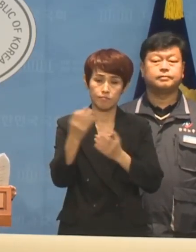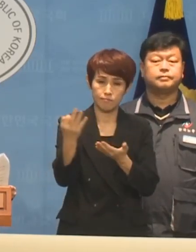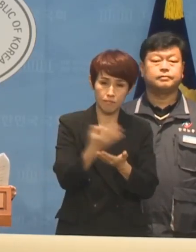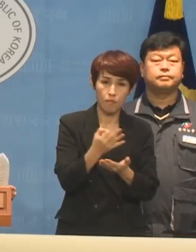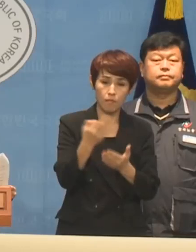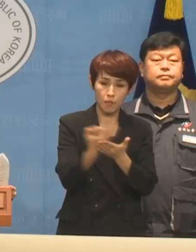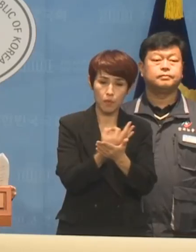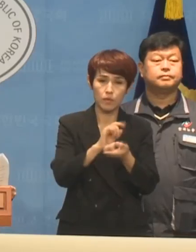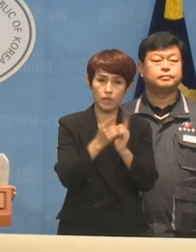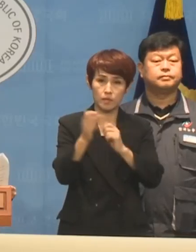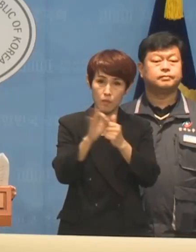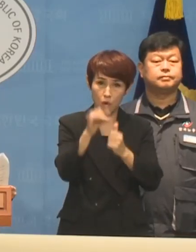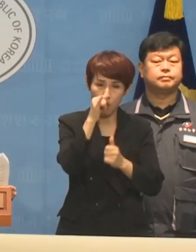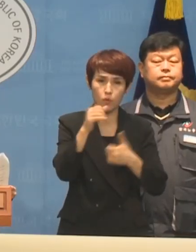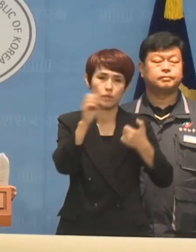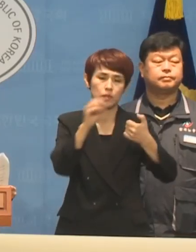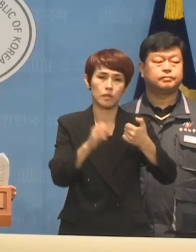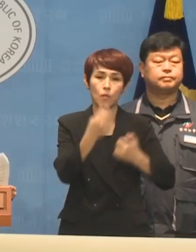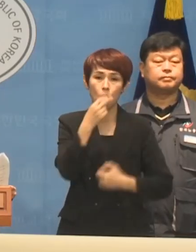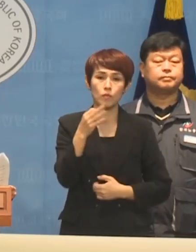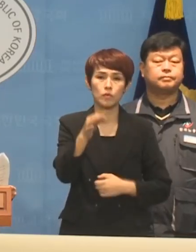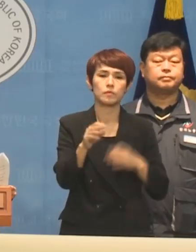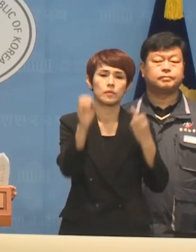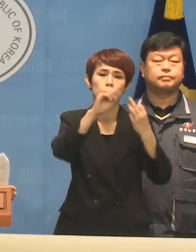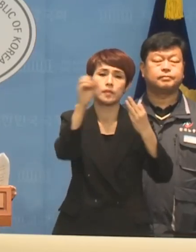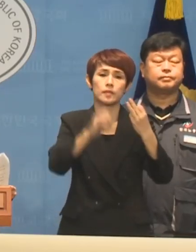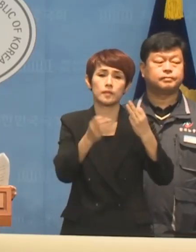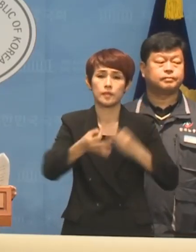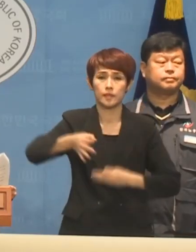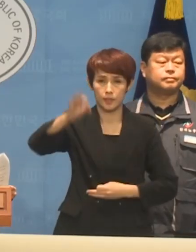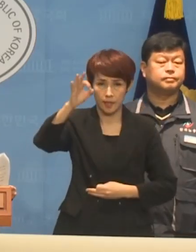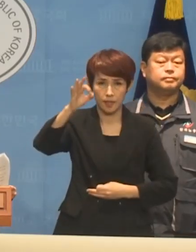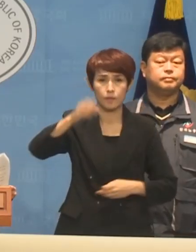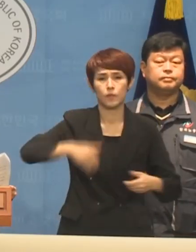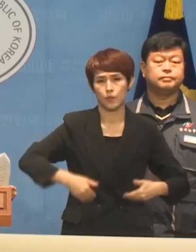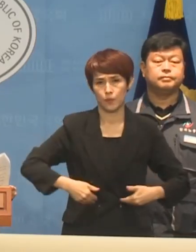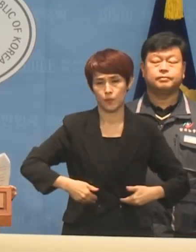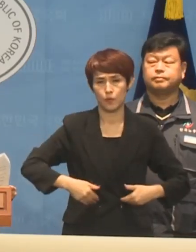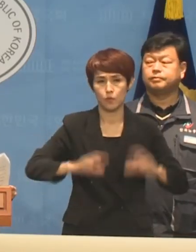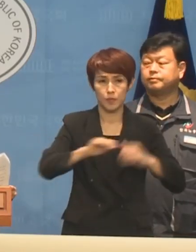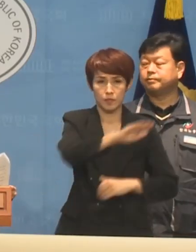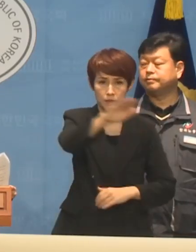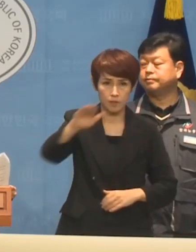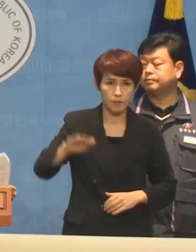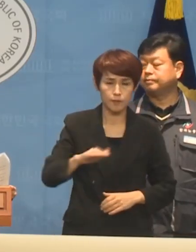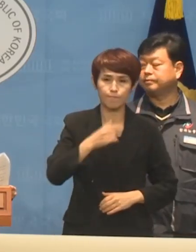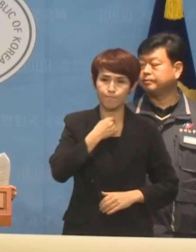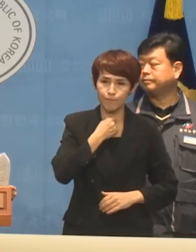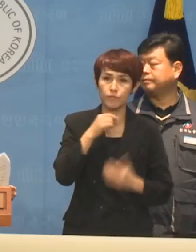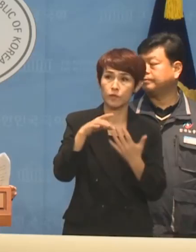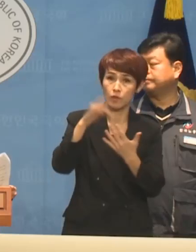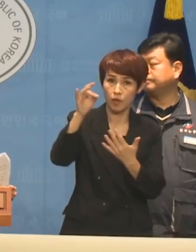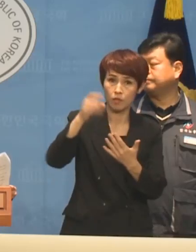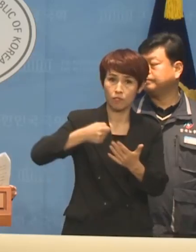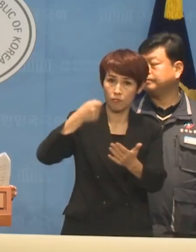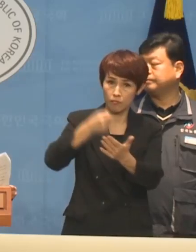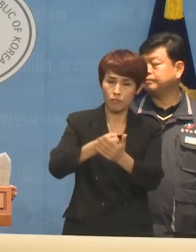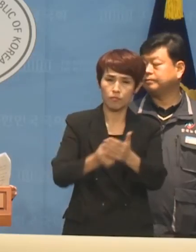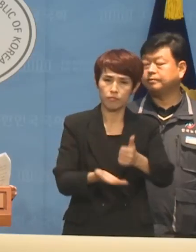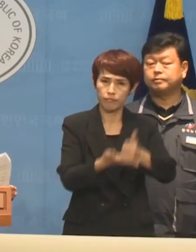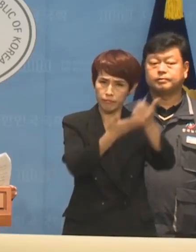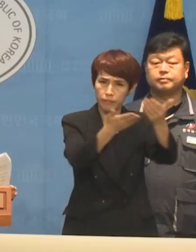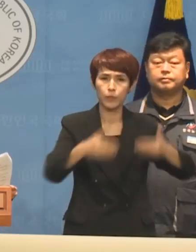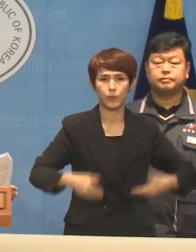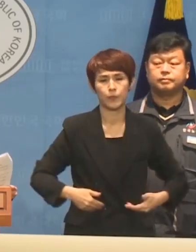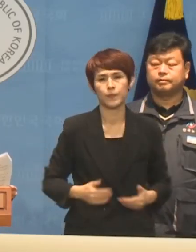올리고 보험료를 13%로 인상하는 것을 포함해서 국민의 선택과 결단이